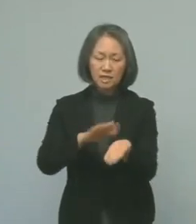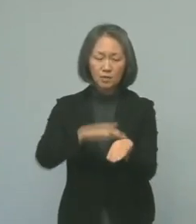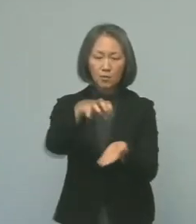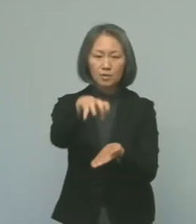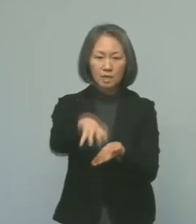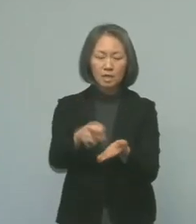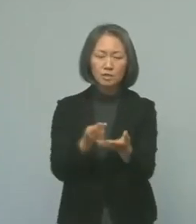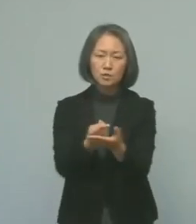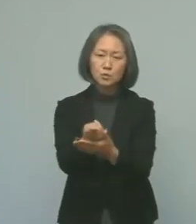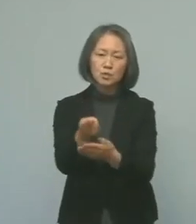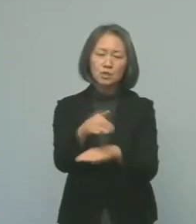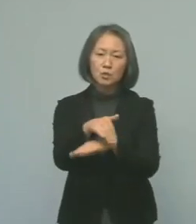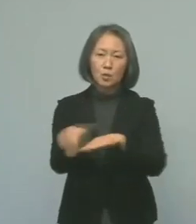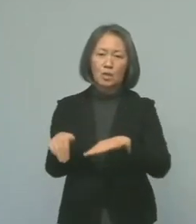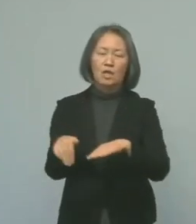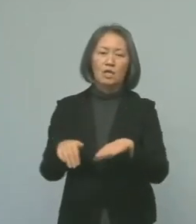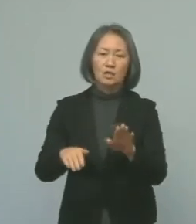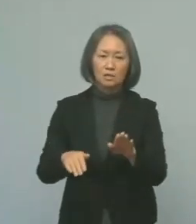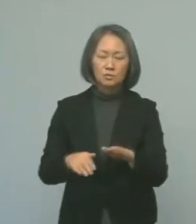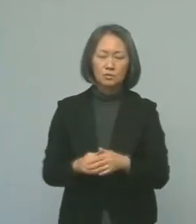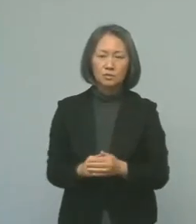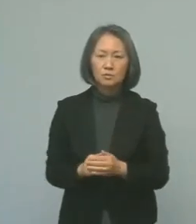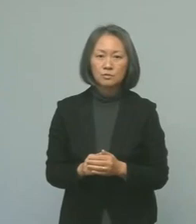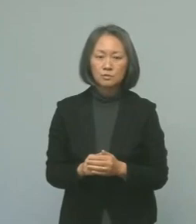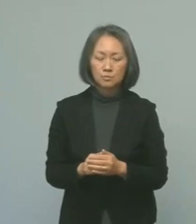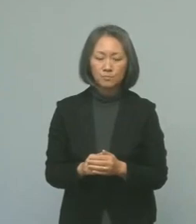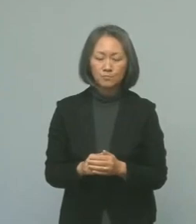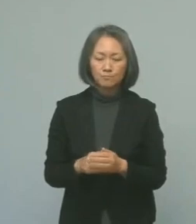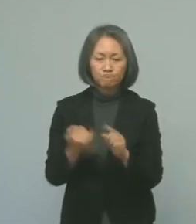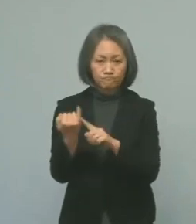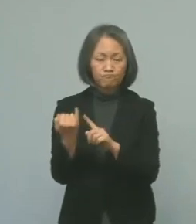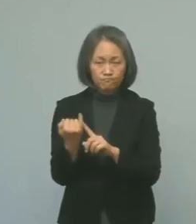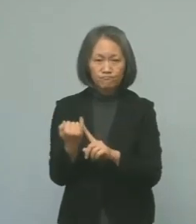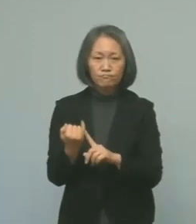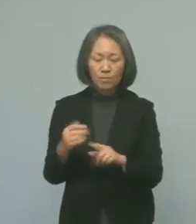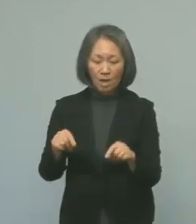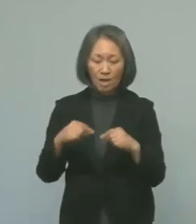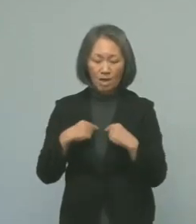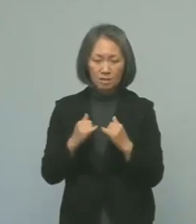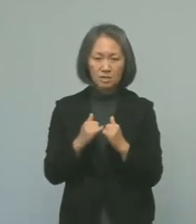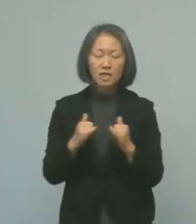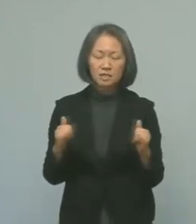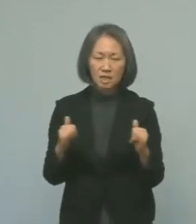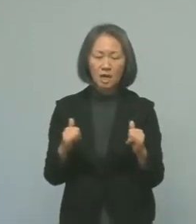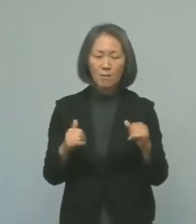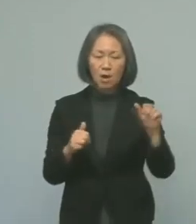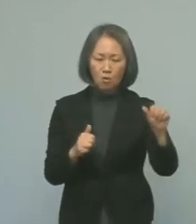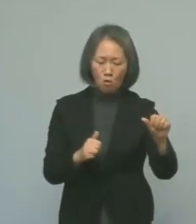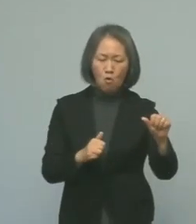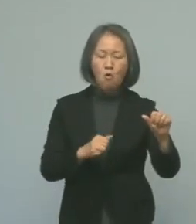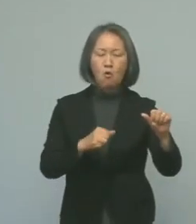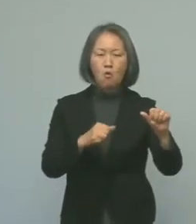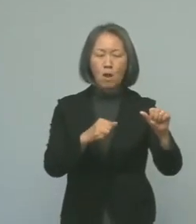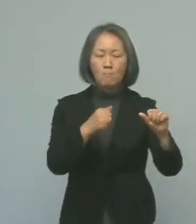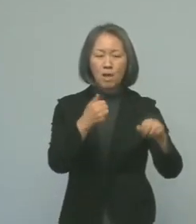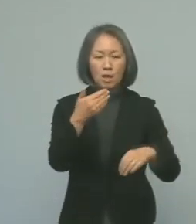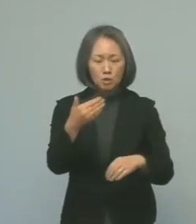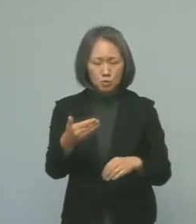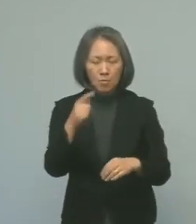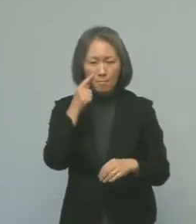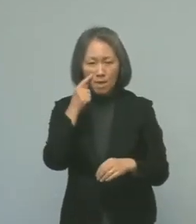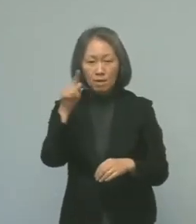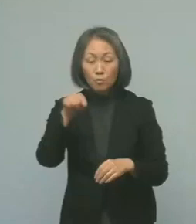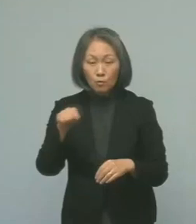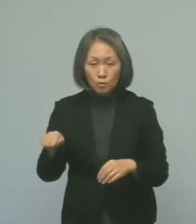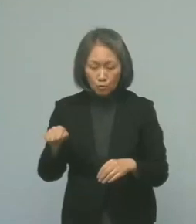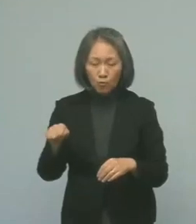に入院予定でございます。この方は感染者5と9の職